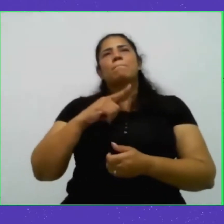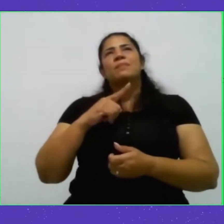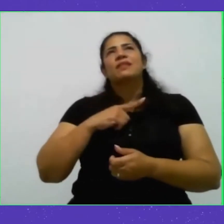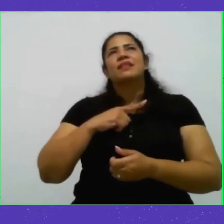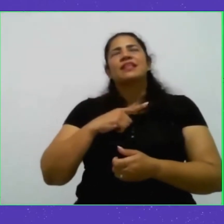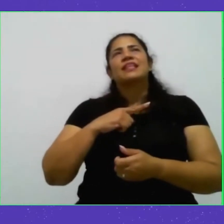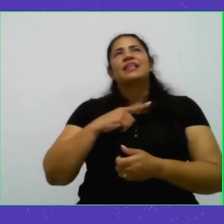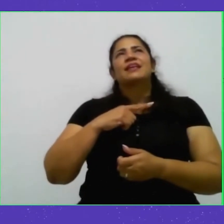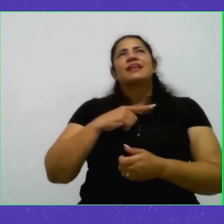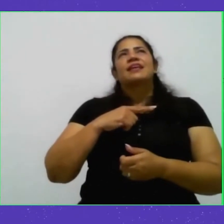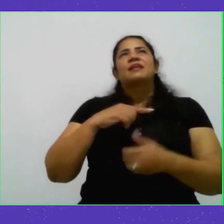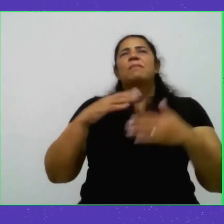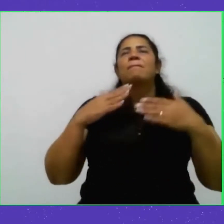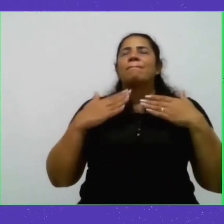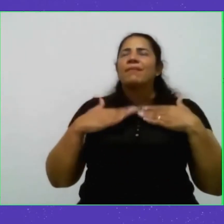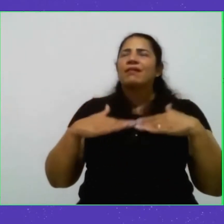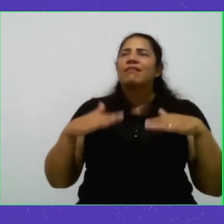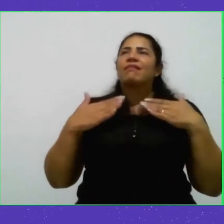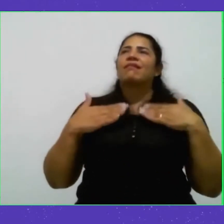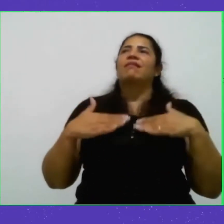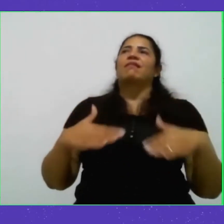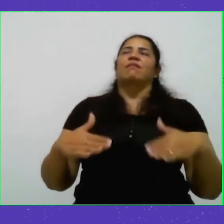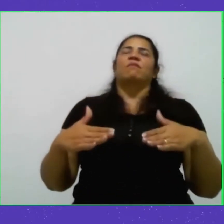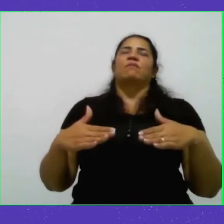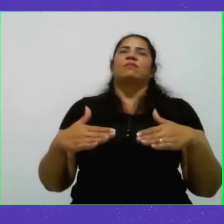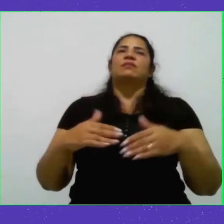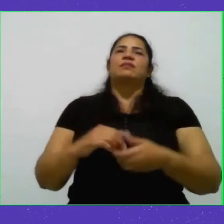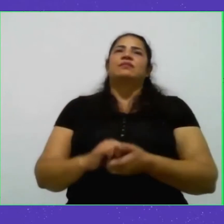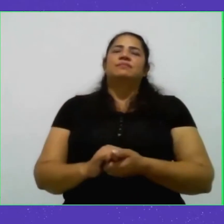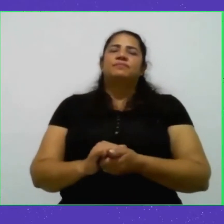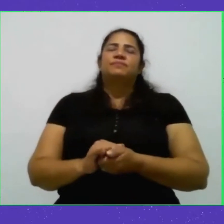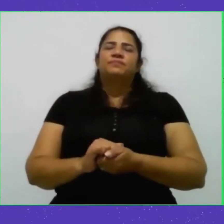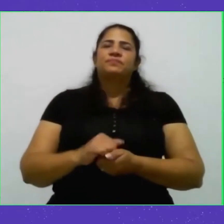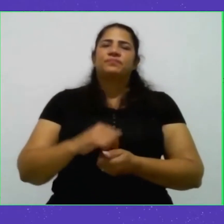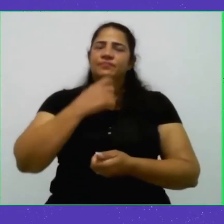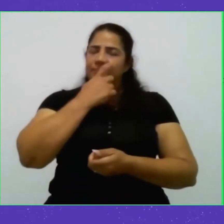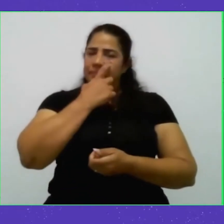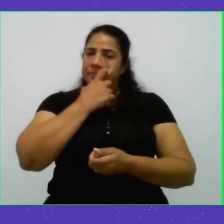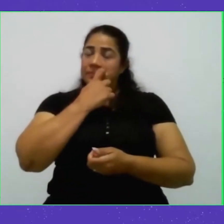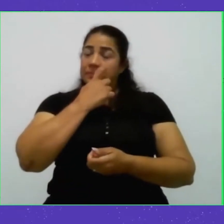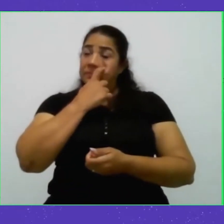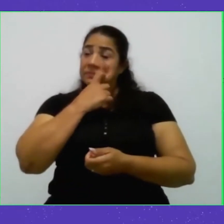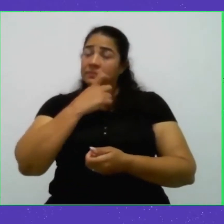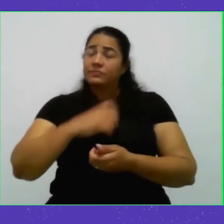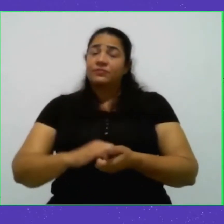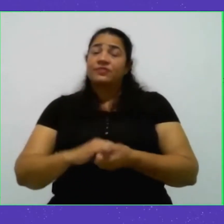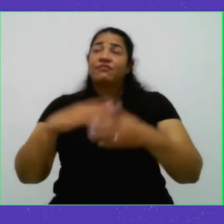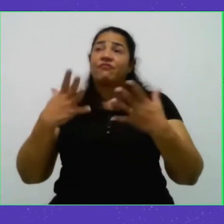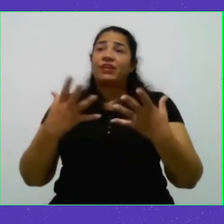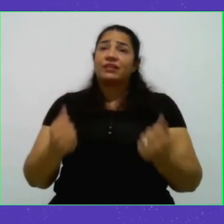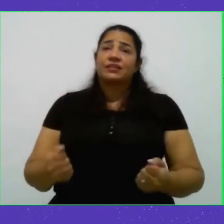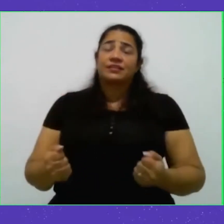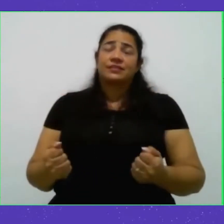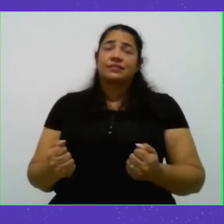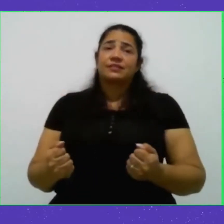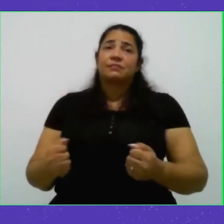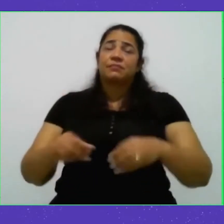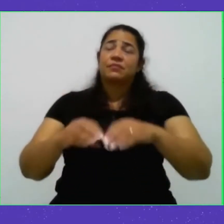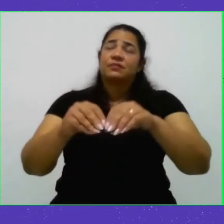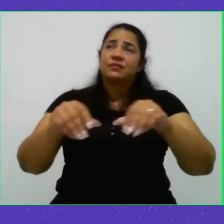O Senhor Jesus disse: aprendei de mim, porque sou manso e humilde de coração. Mateus capítulo